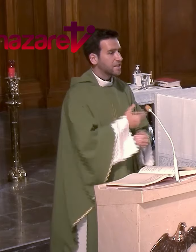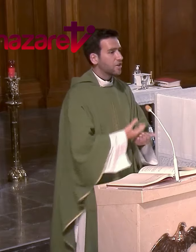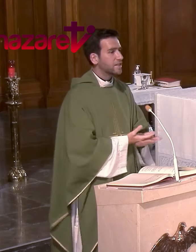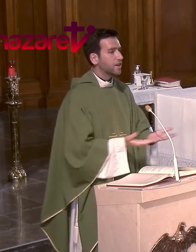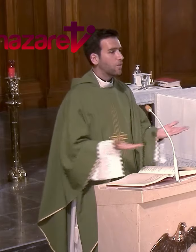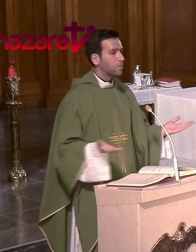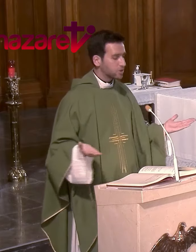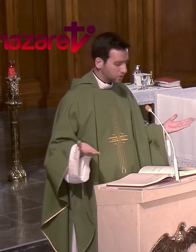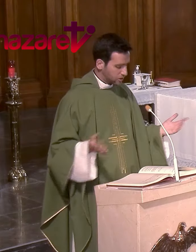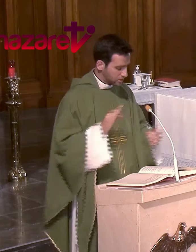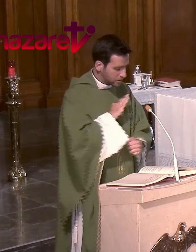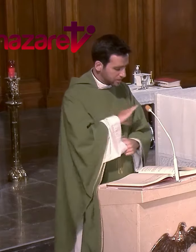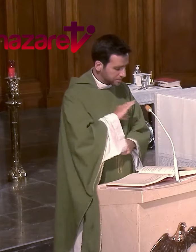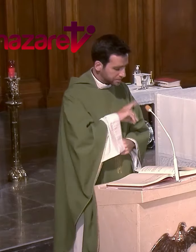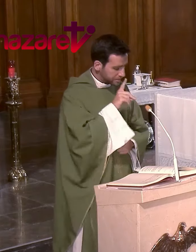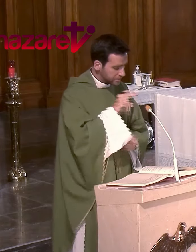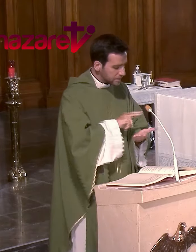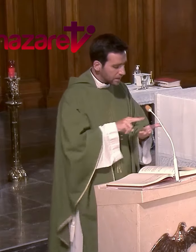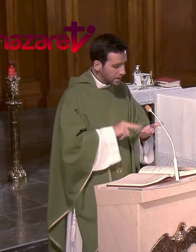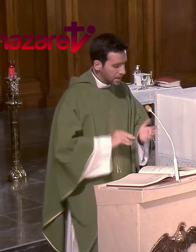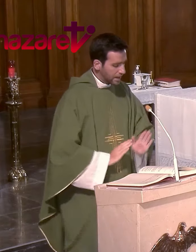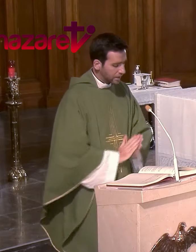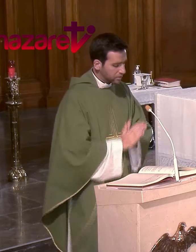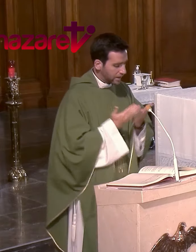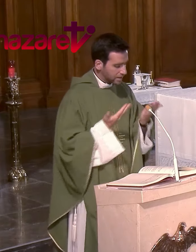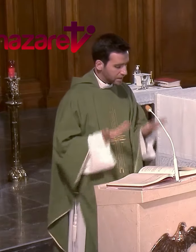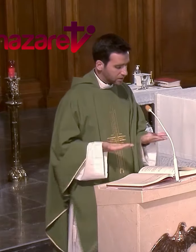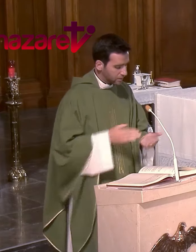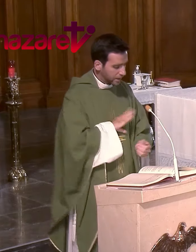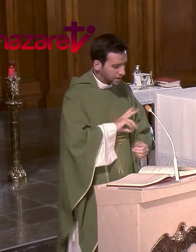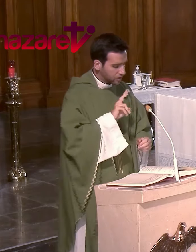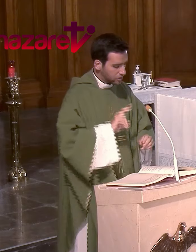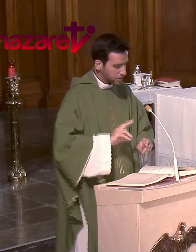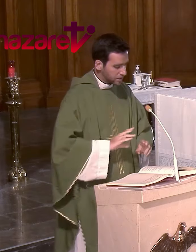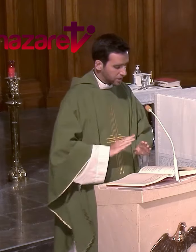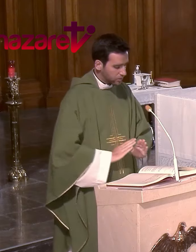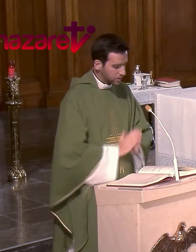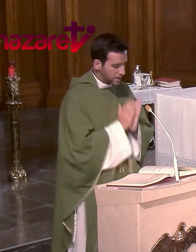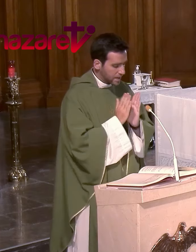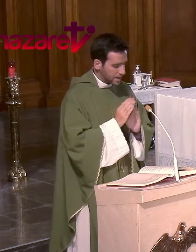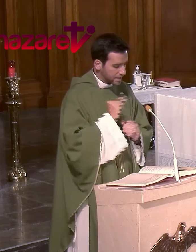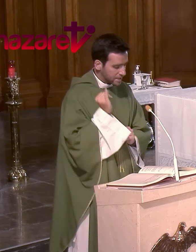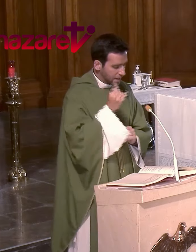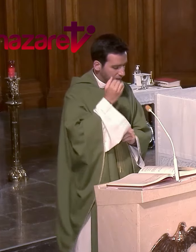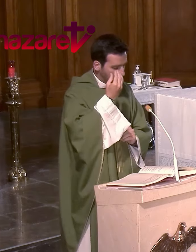El Señor esté con vosotros. Lectura del Santo Evangelio según